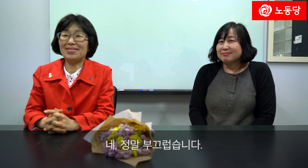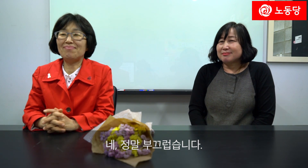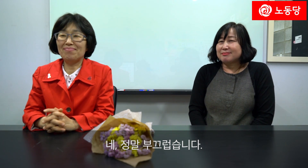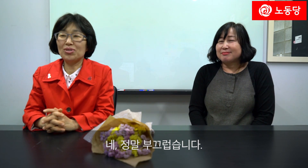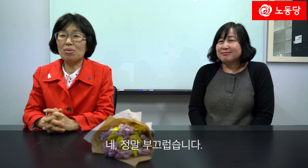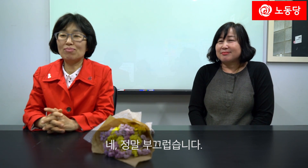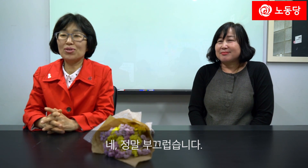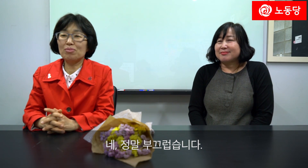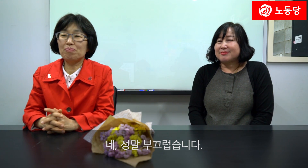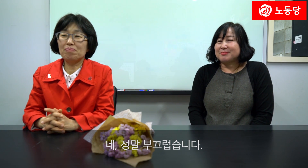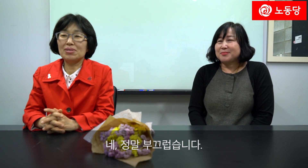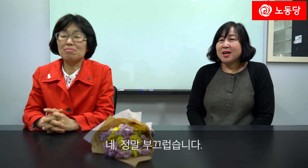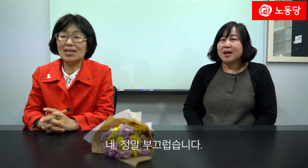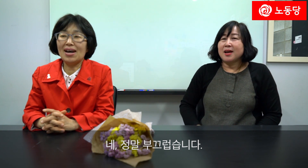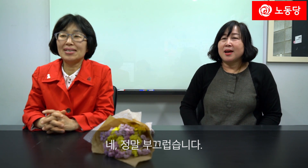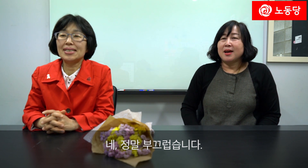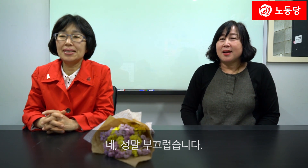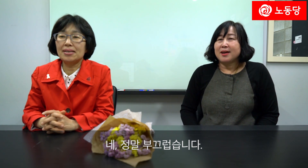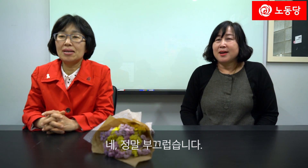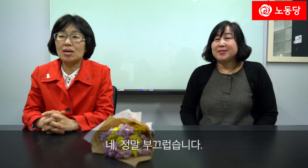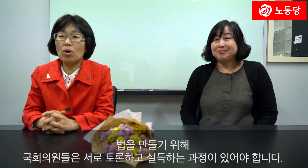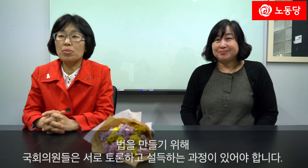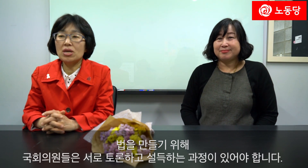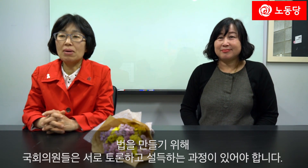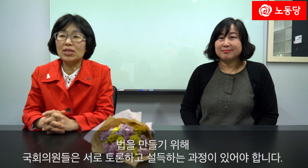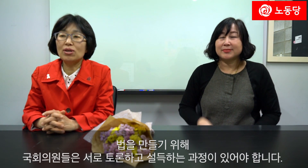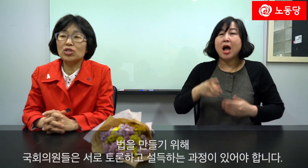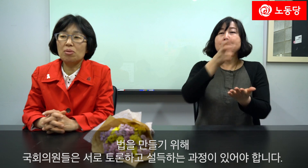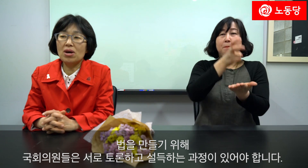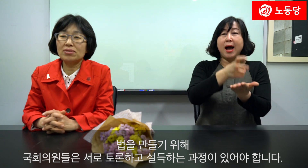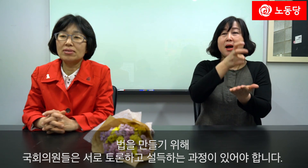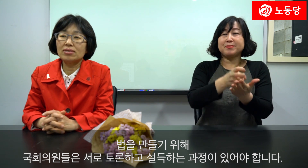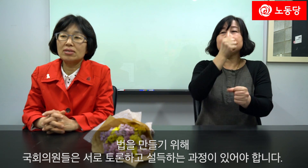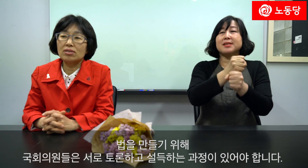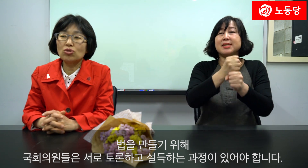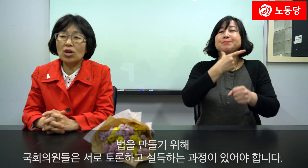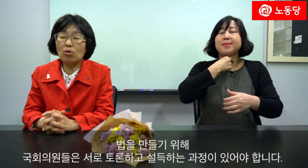네, 정말 부끄럽습니다. 법이 만들어지려면